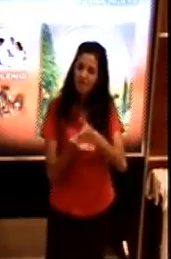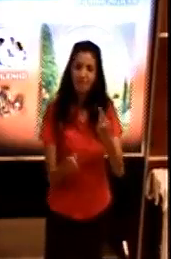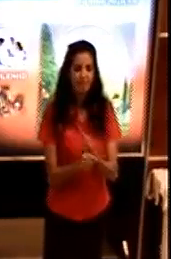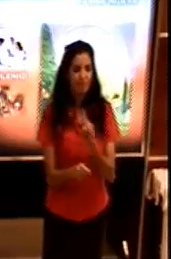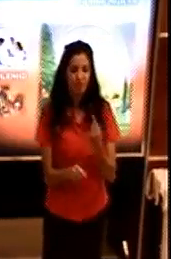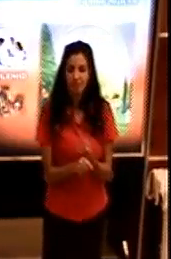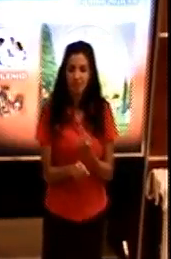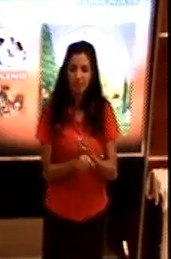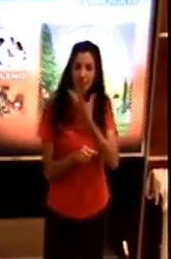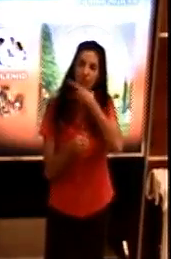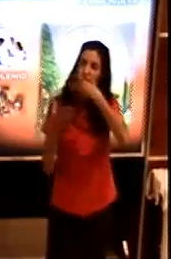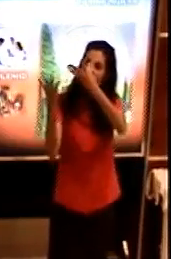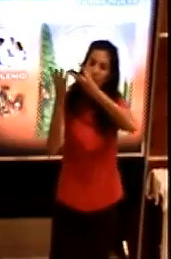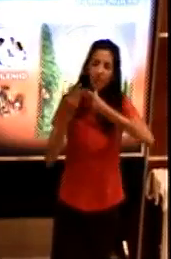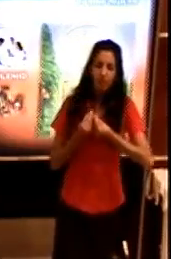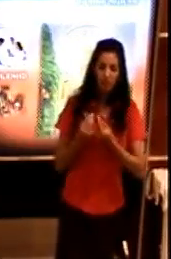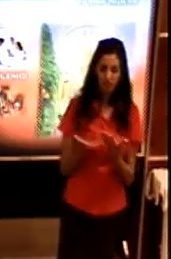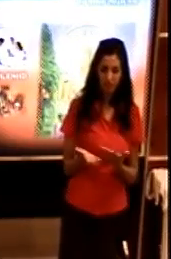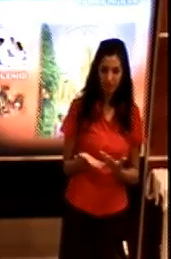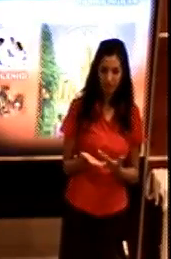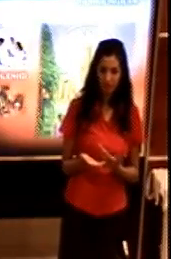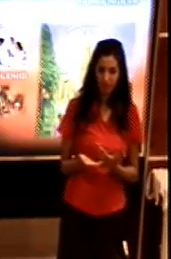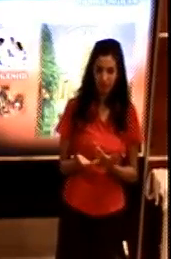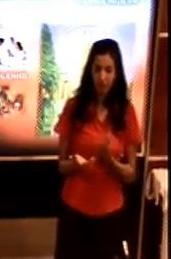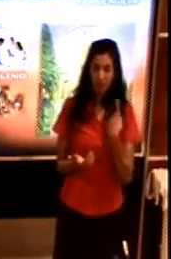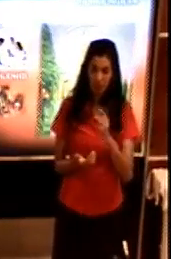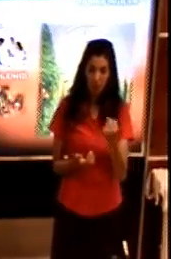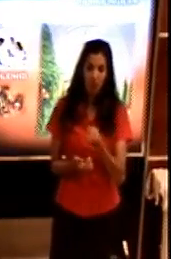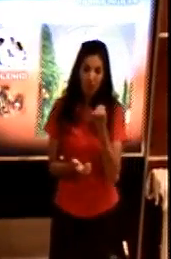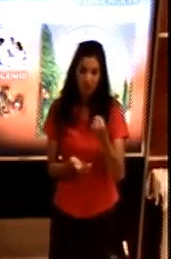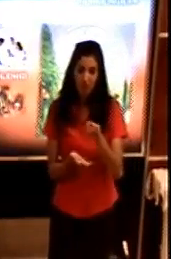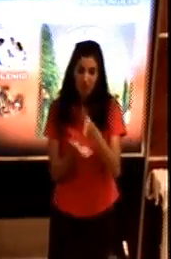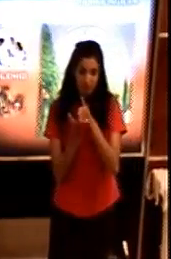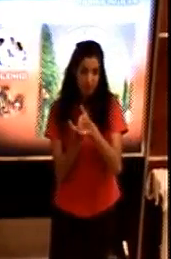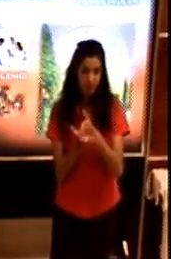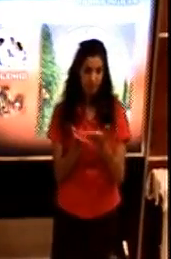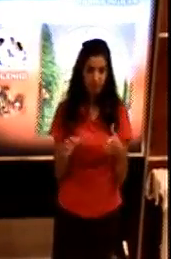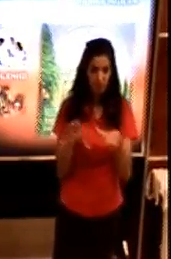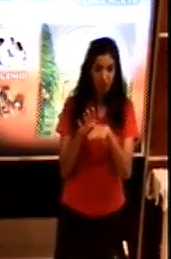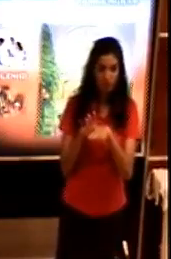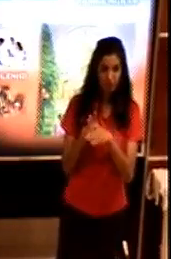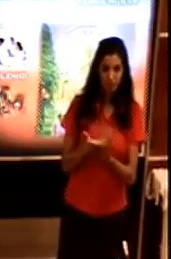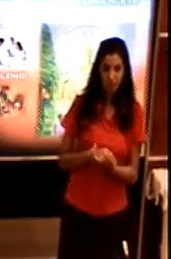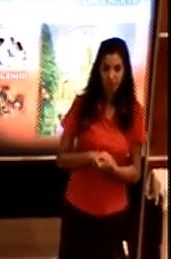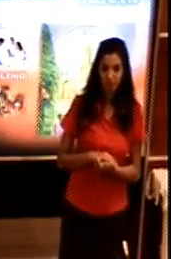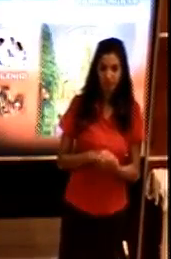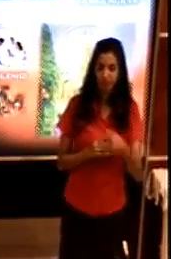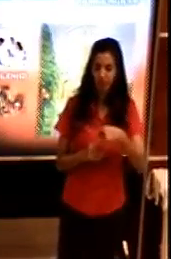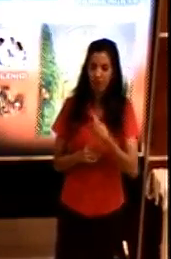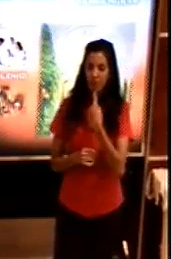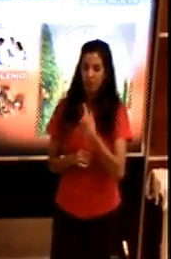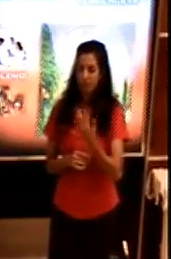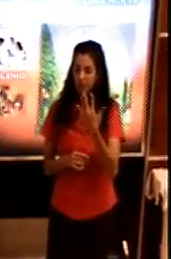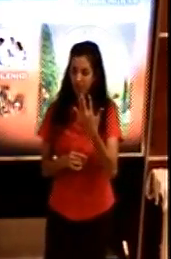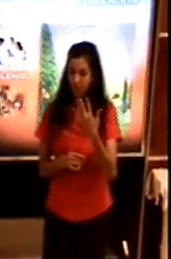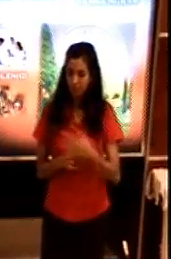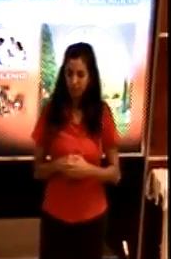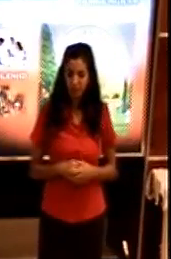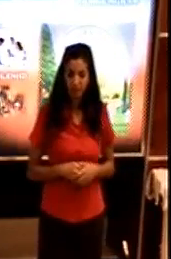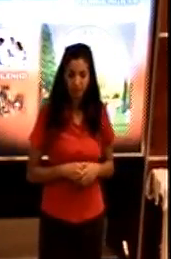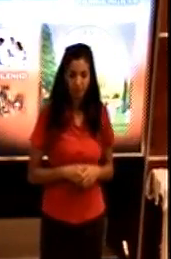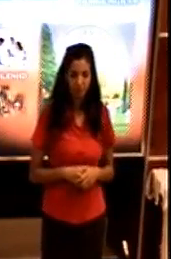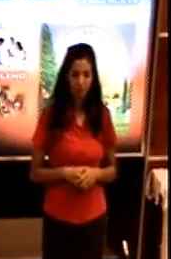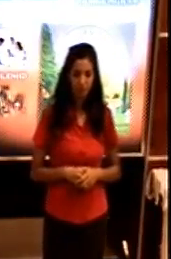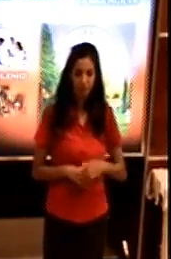hermanos, pero que tiene que ver con la obediencia, por supuesto. Ahora bien, la pregunta 5 de nuestra lección.